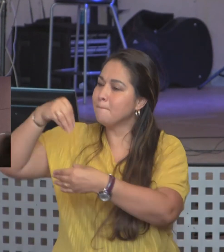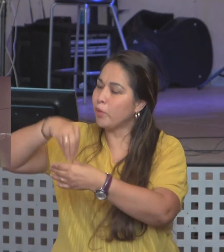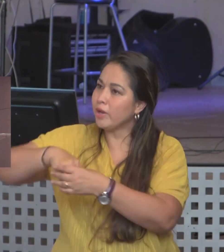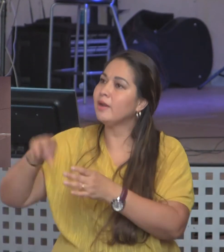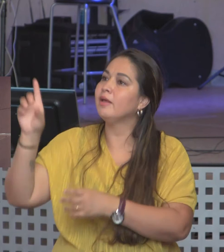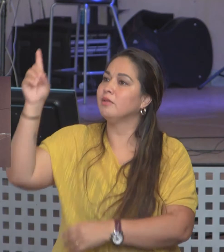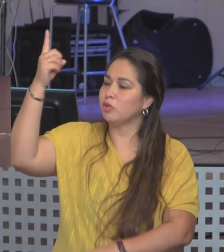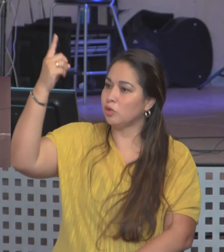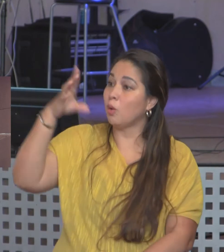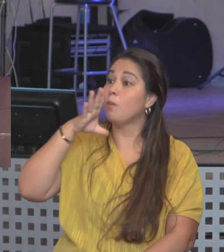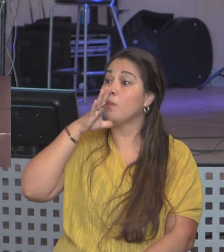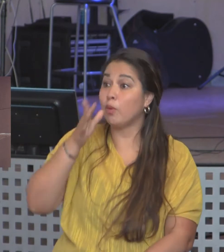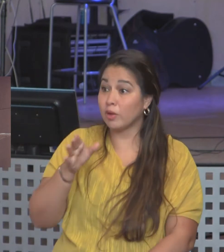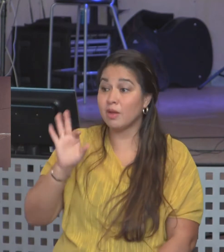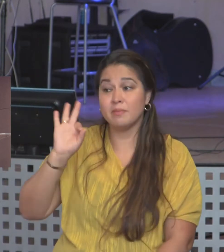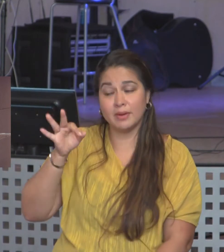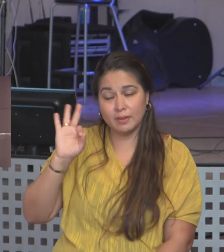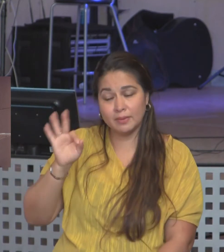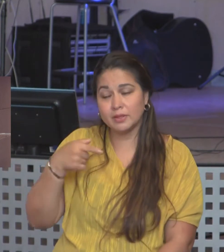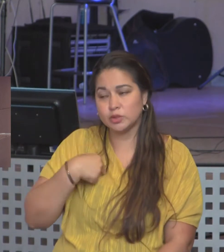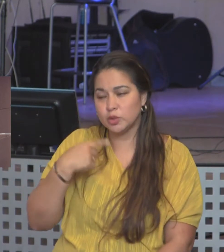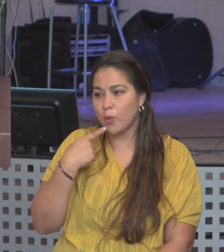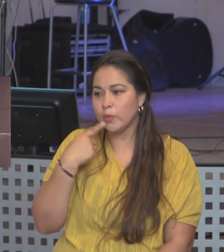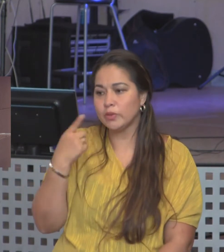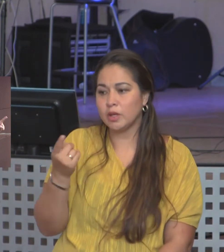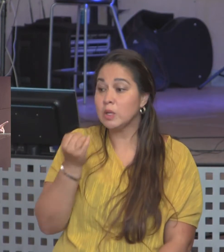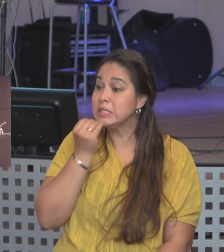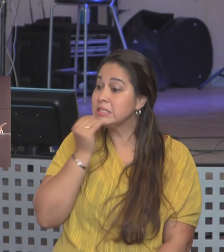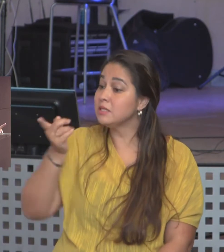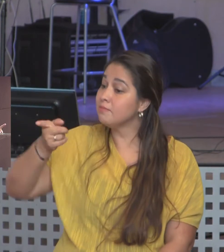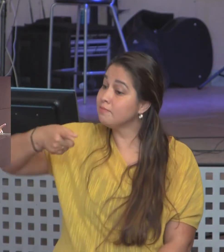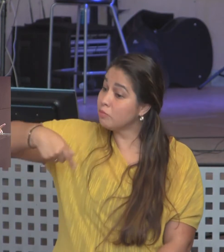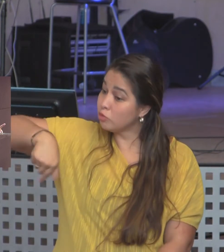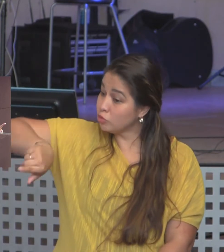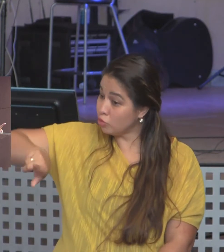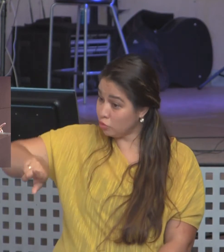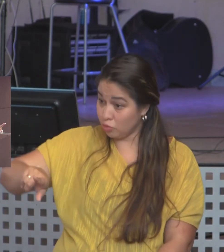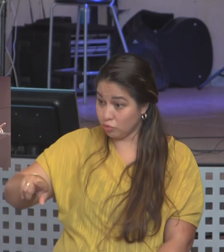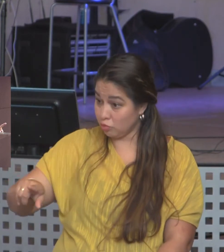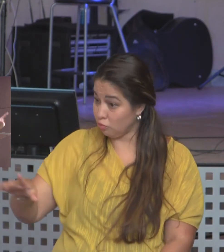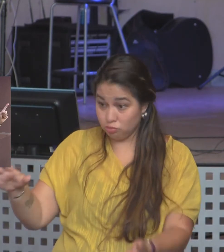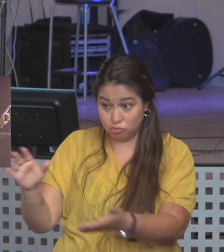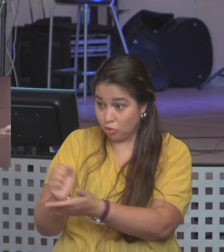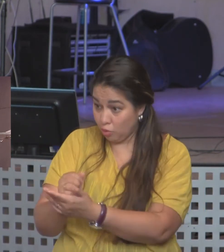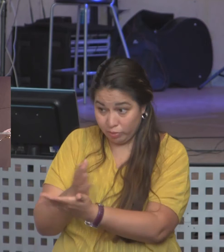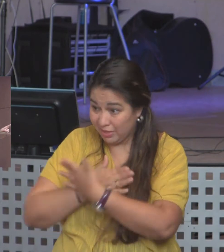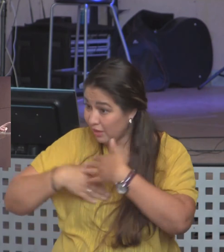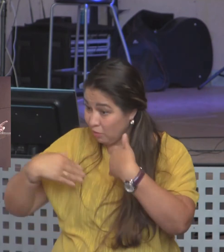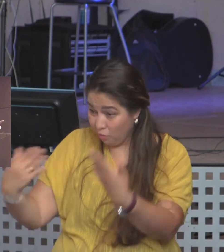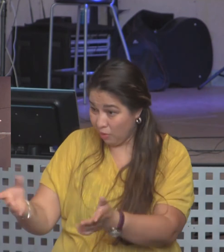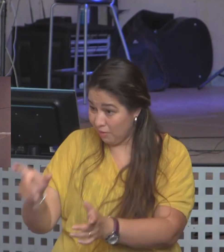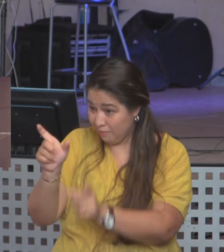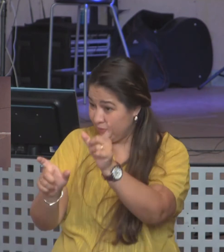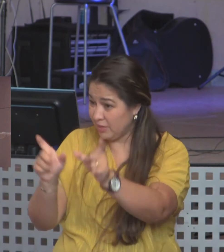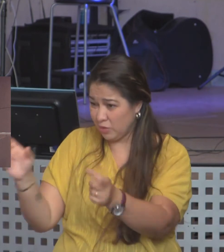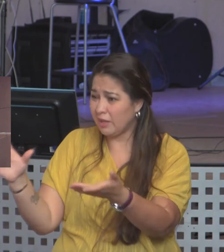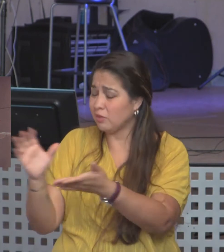cierto os digo que cualquiera, no los